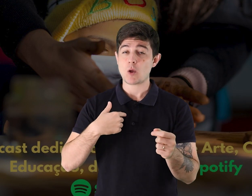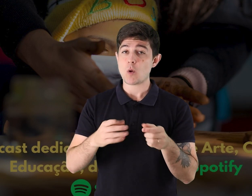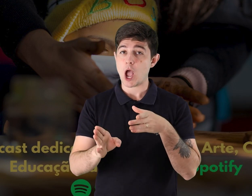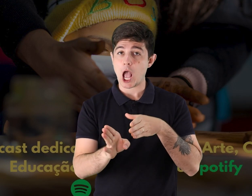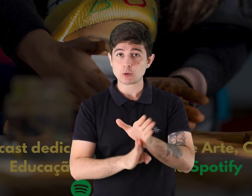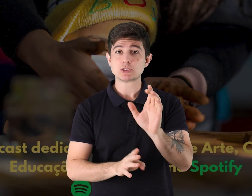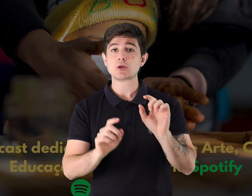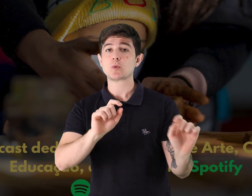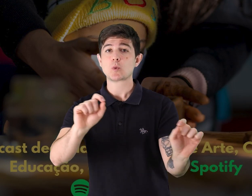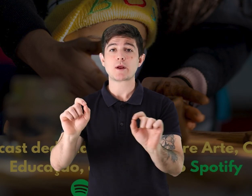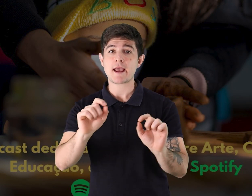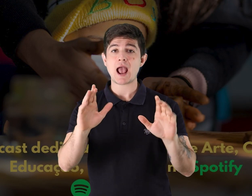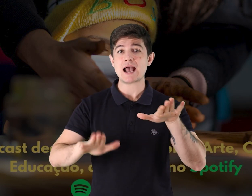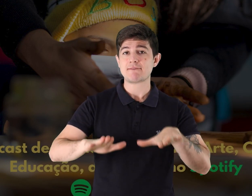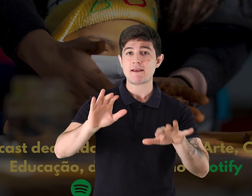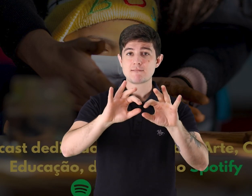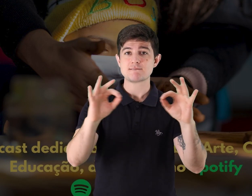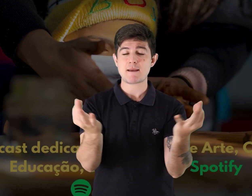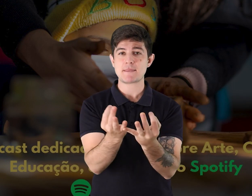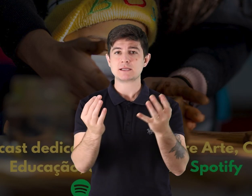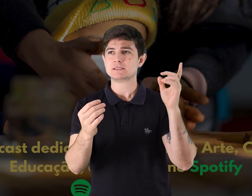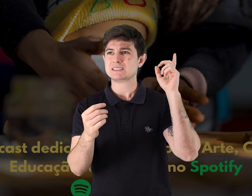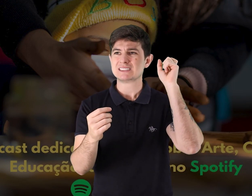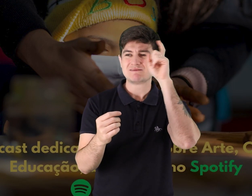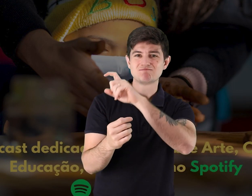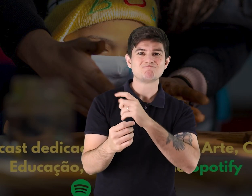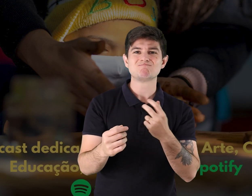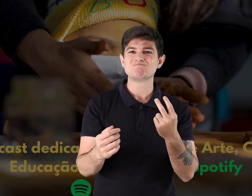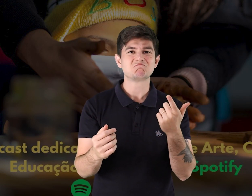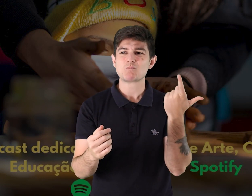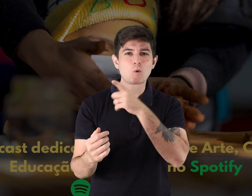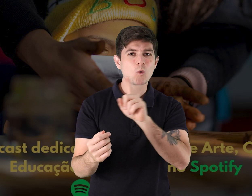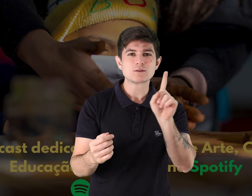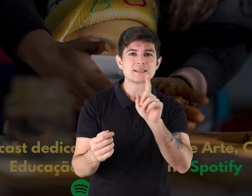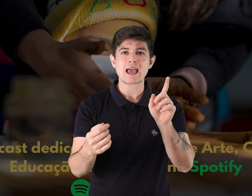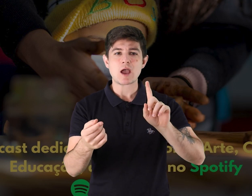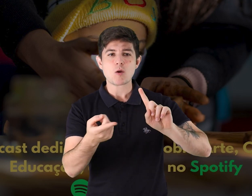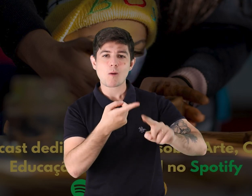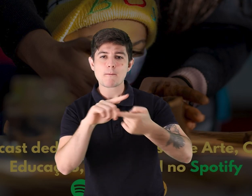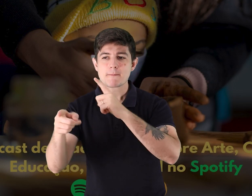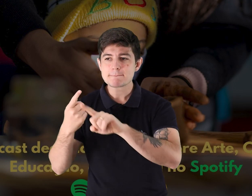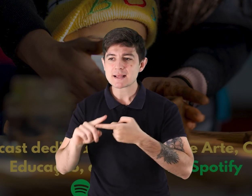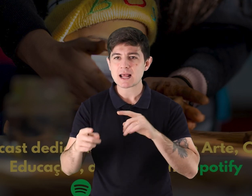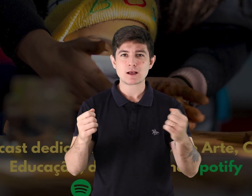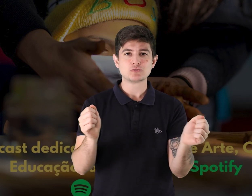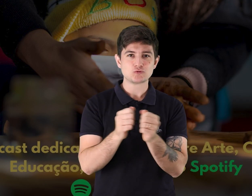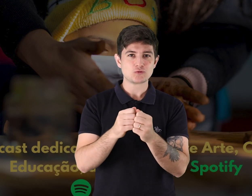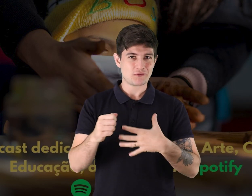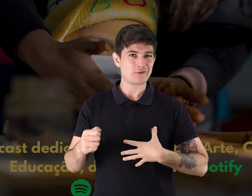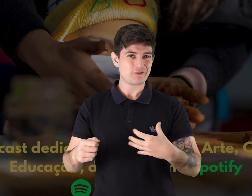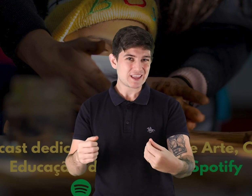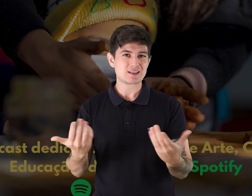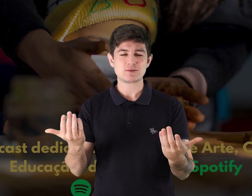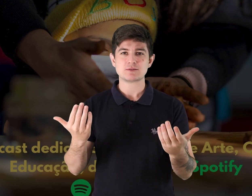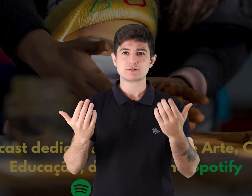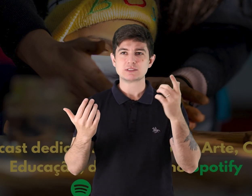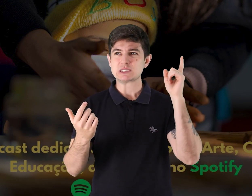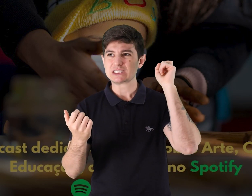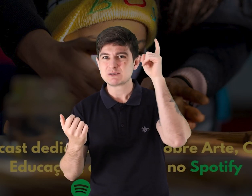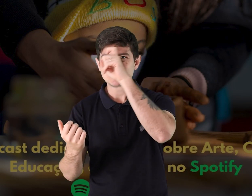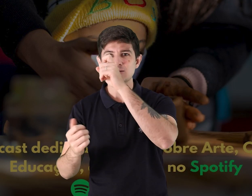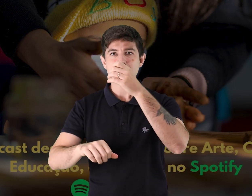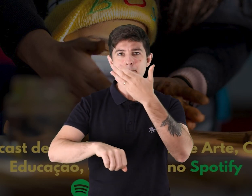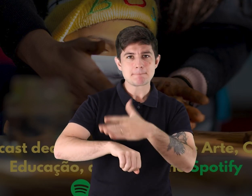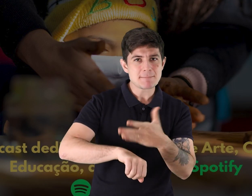o quê? Que a família, às vezes, que tem até dificuldades para conseguir fazer os combinados, que tem até dificuldade